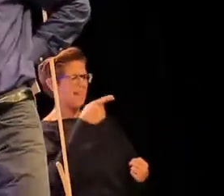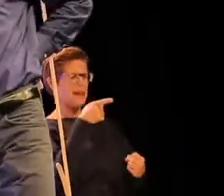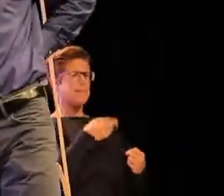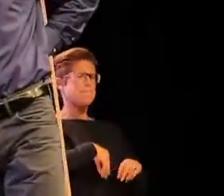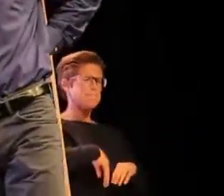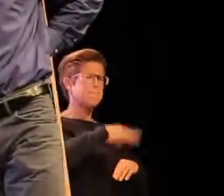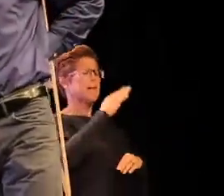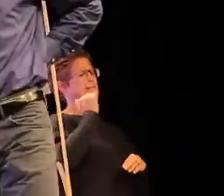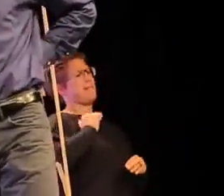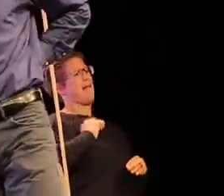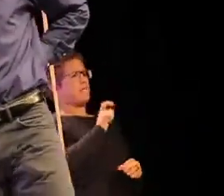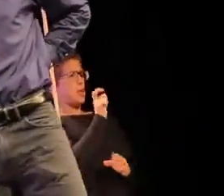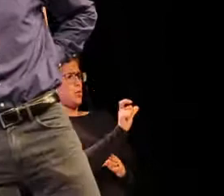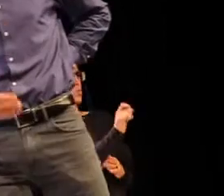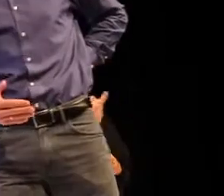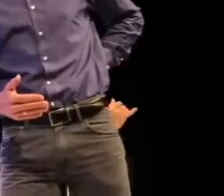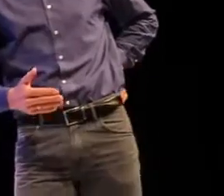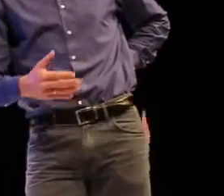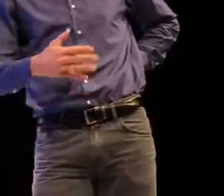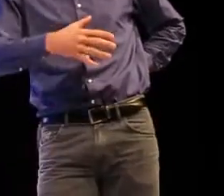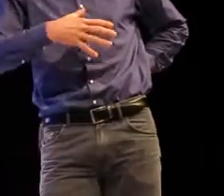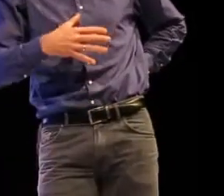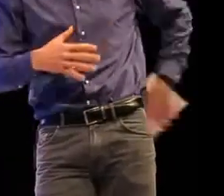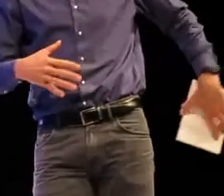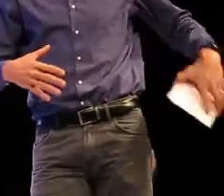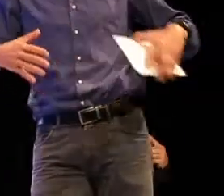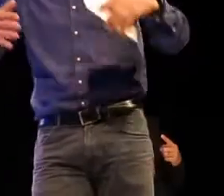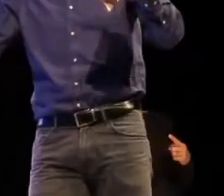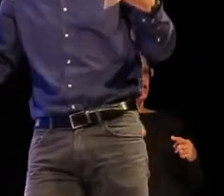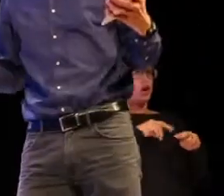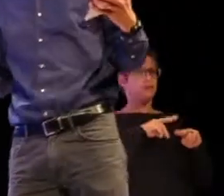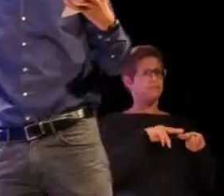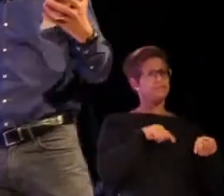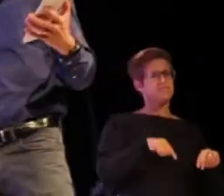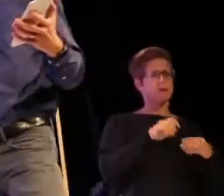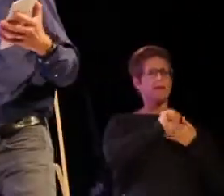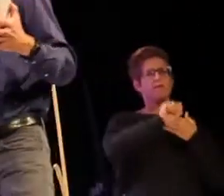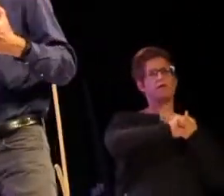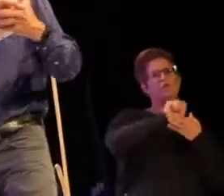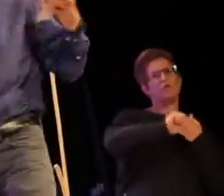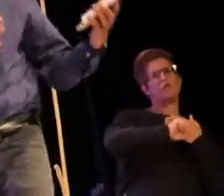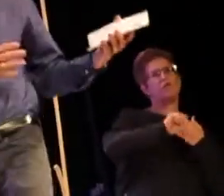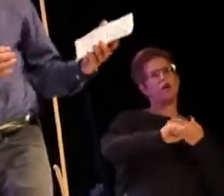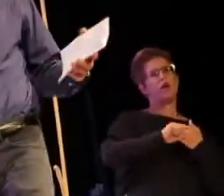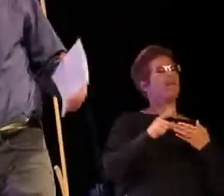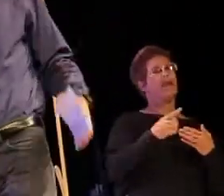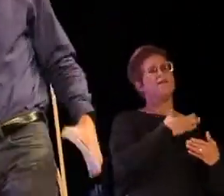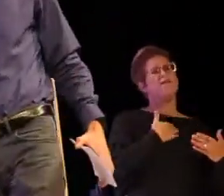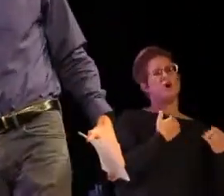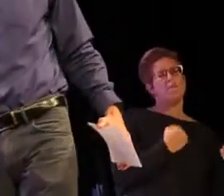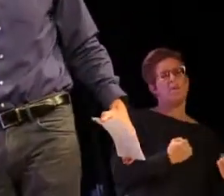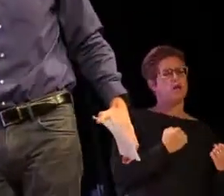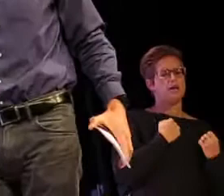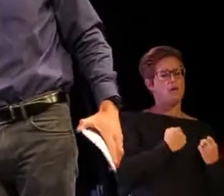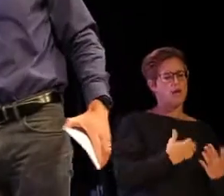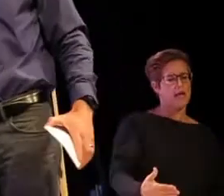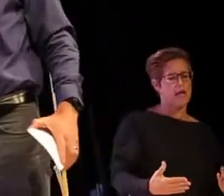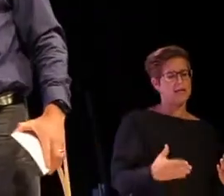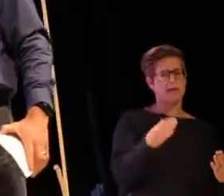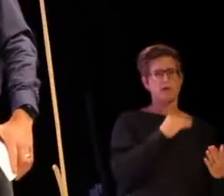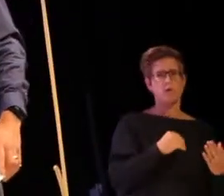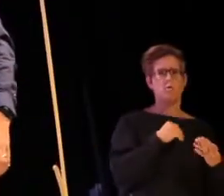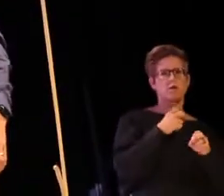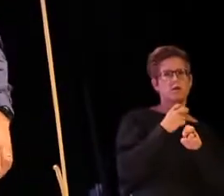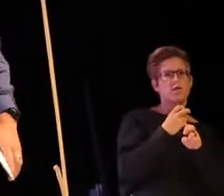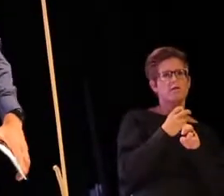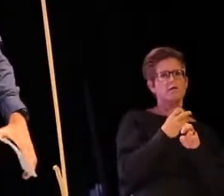agenda. Va? Du sitter i din 70-gradsvante, jag sitter i min 70-gradsvante, jag, och så försvarar vi våra länder. Då ska vi hem med den bästa dealen som ska